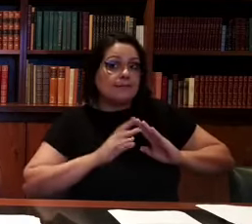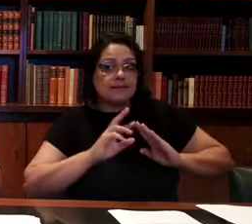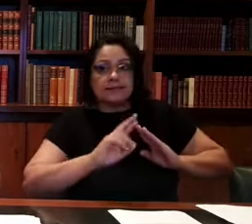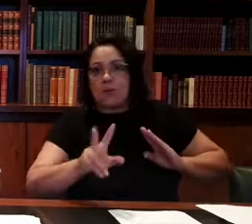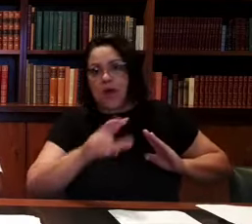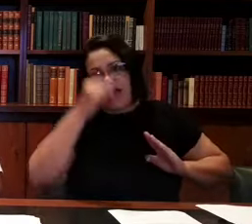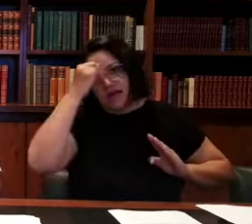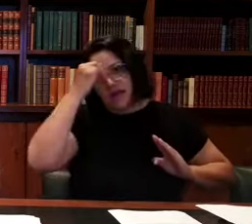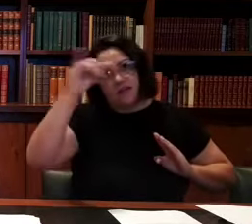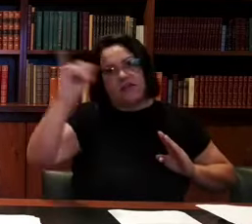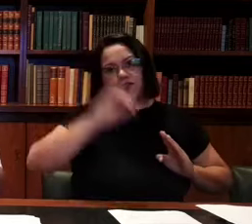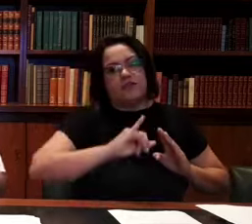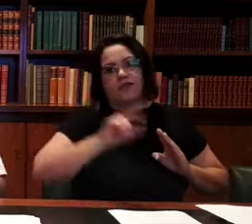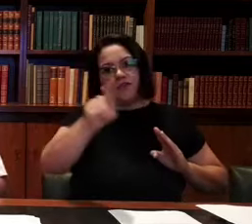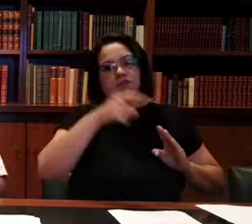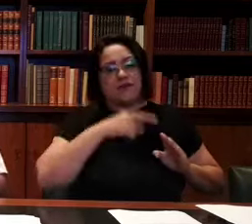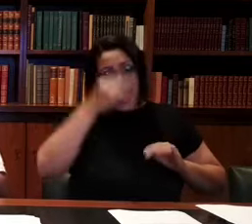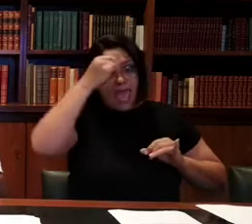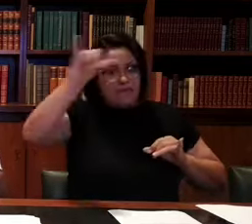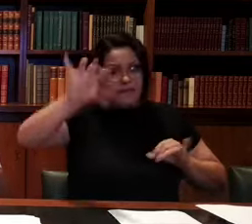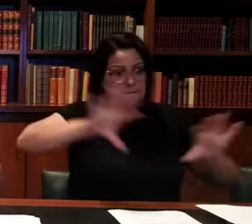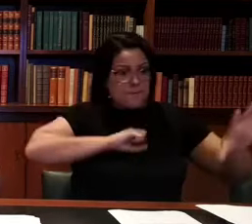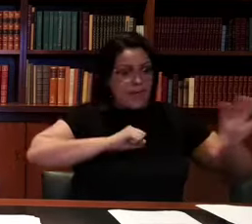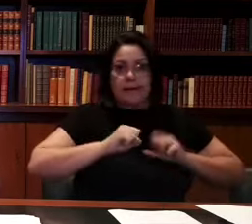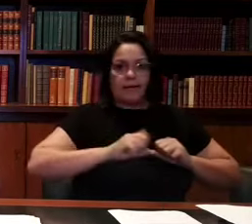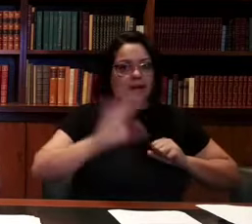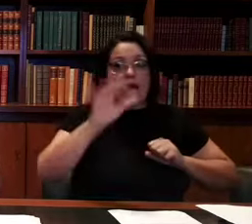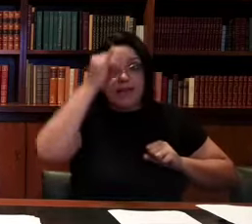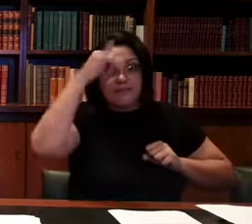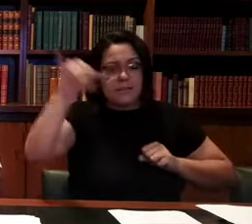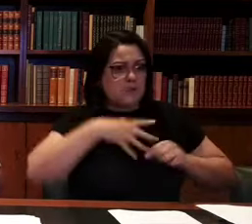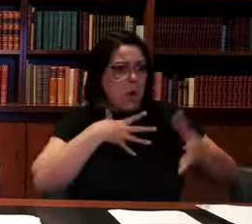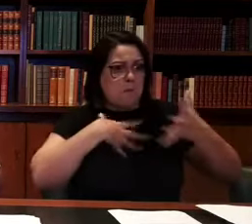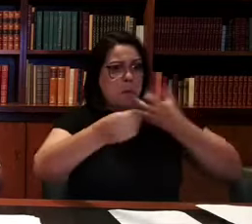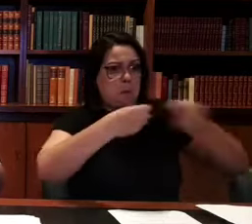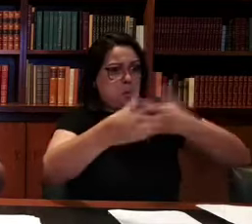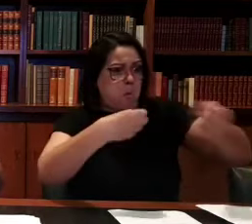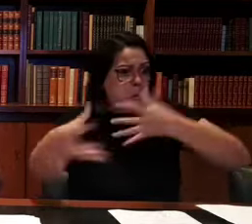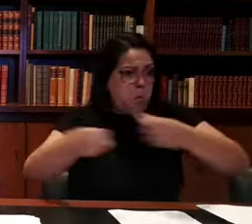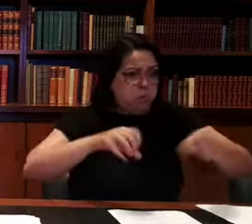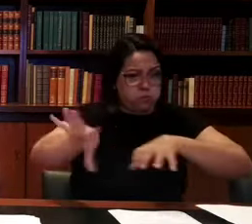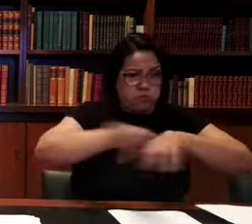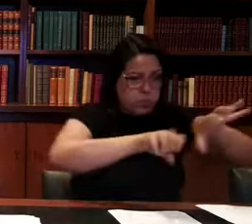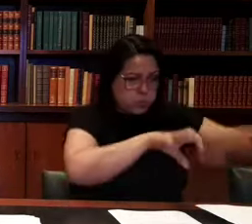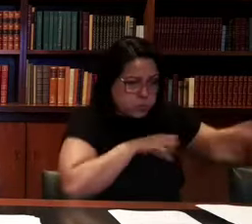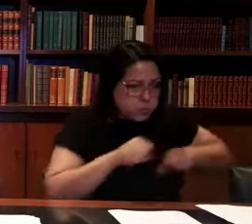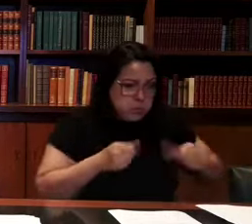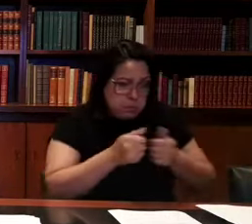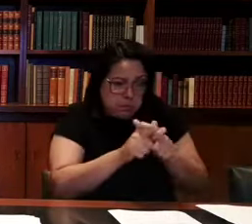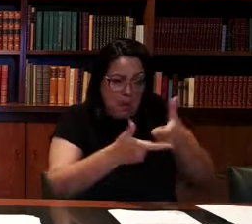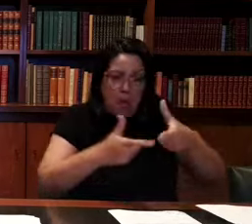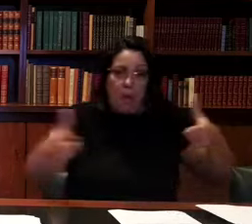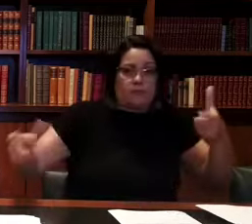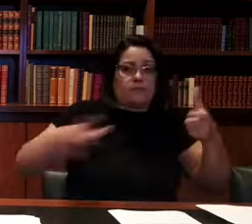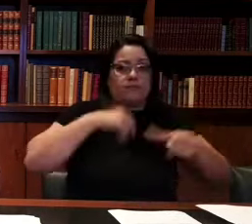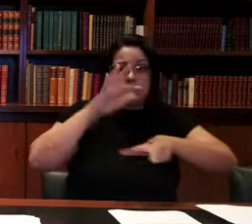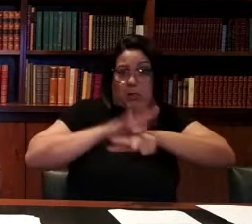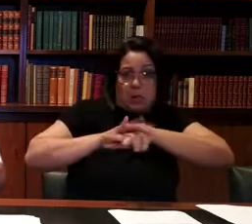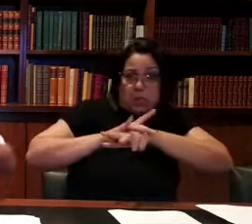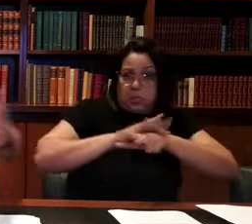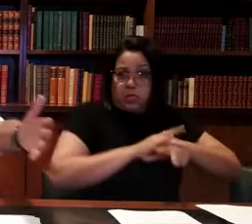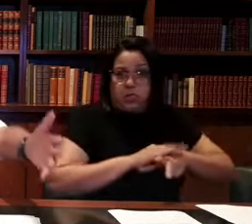evitar aqui o que você pegasse deve tá com um grande número de pessoas pegasse é muito próxima Dona num